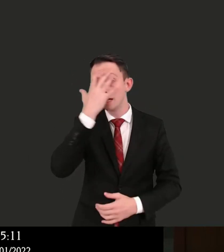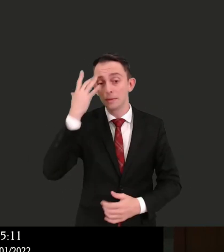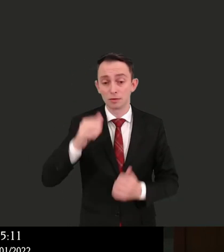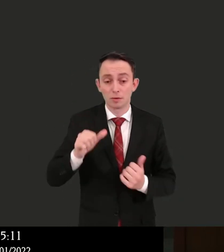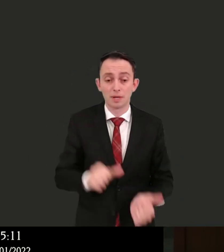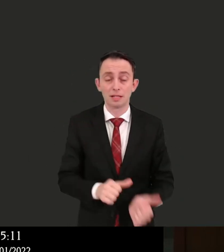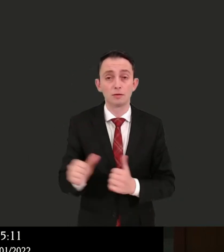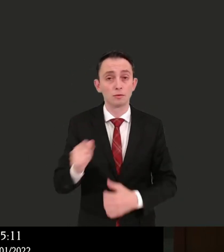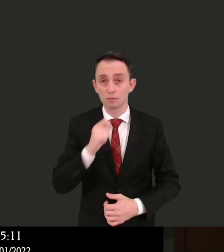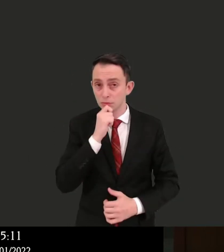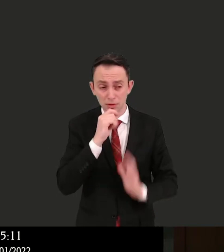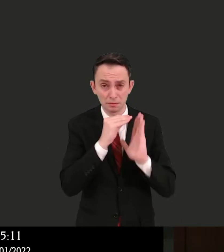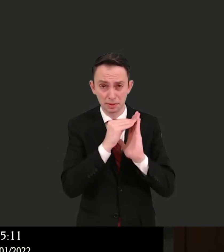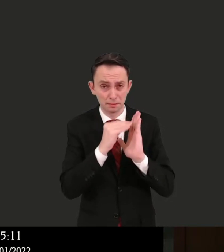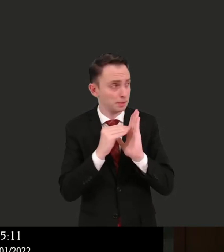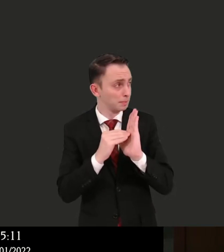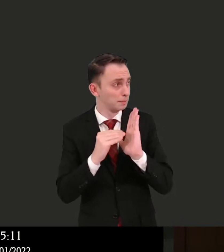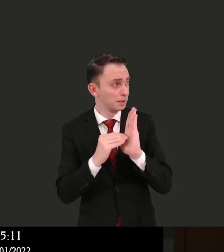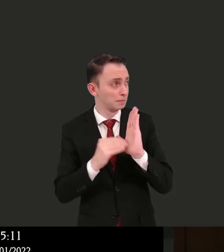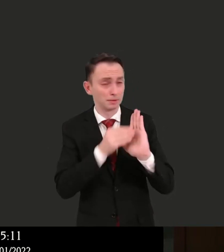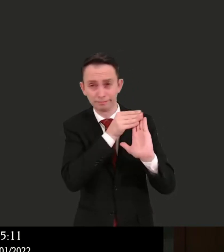testemunhados, até mais desses aqui.